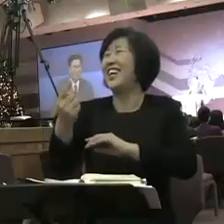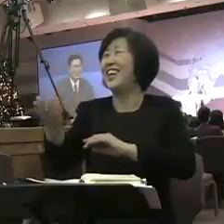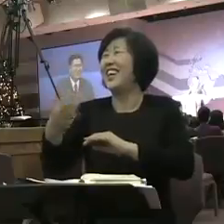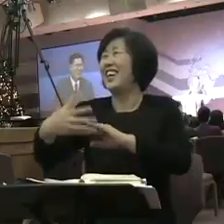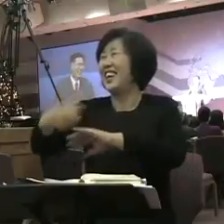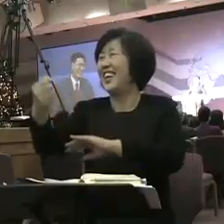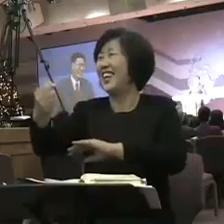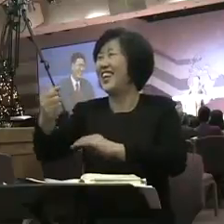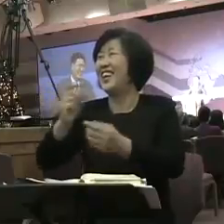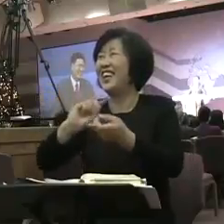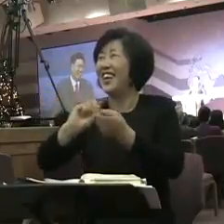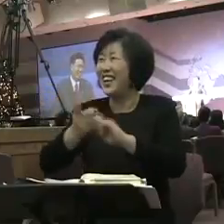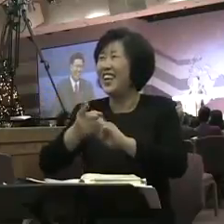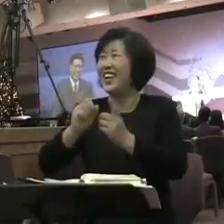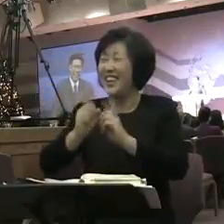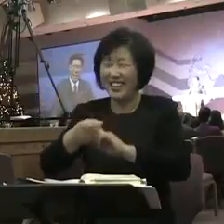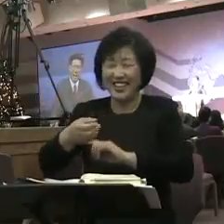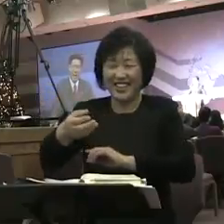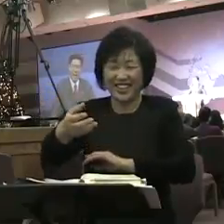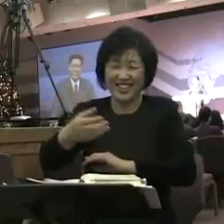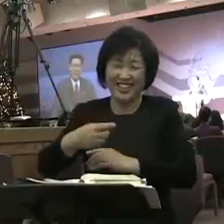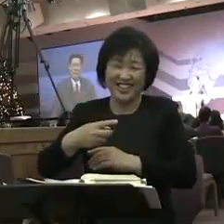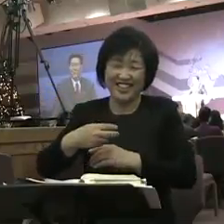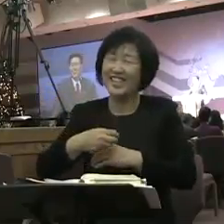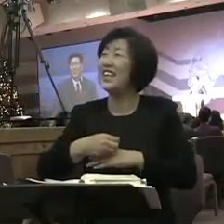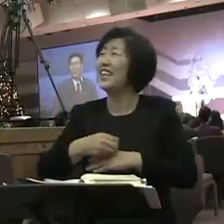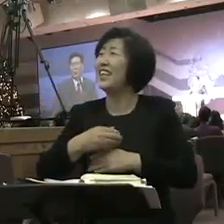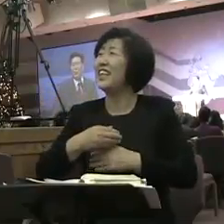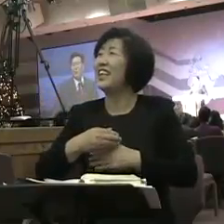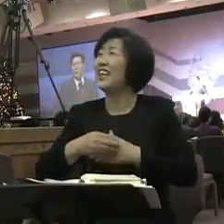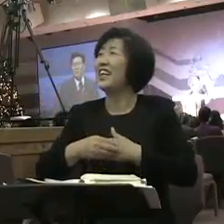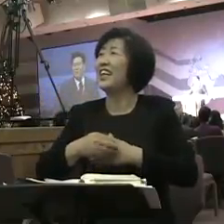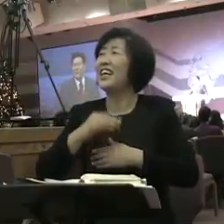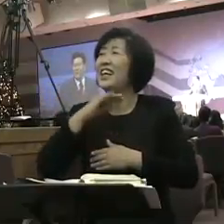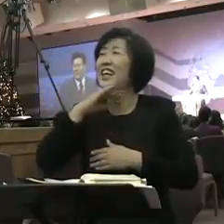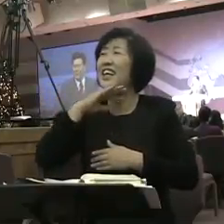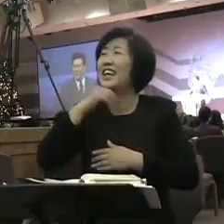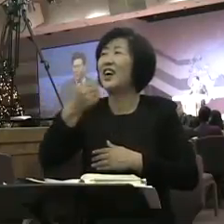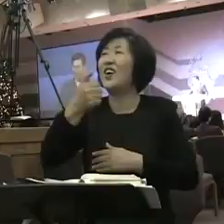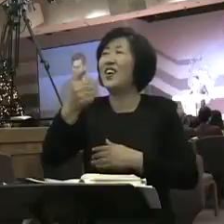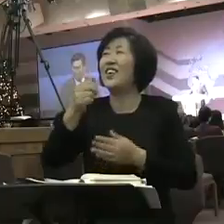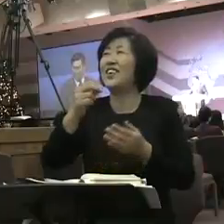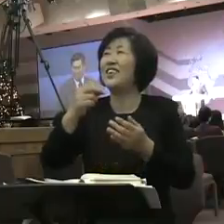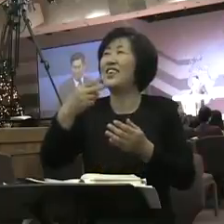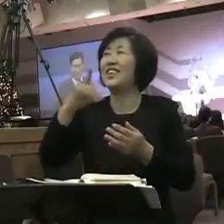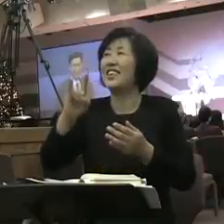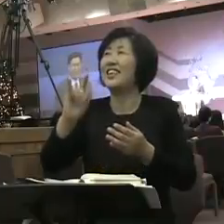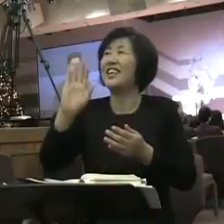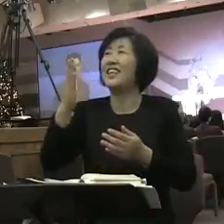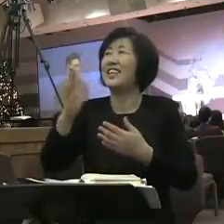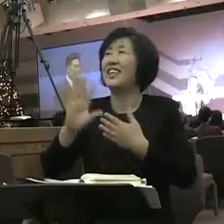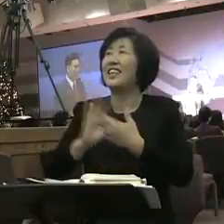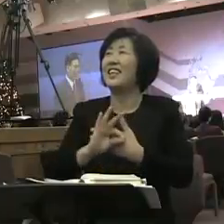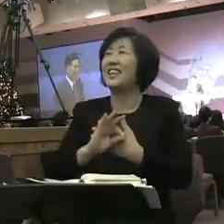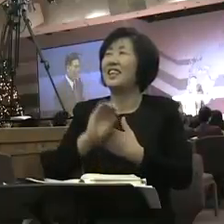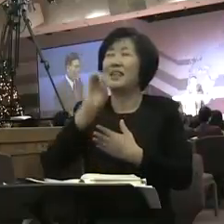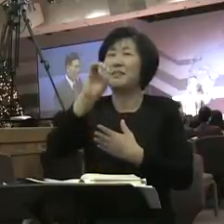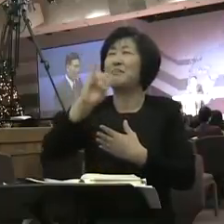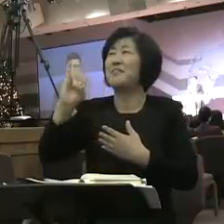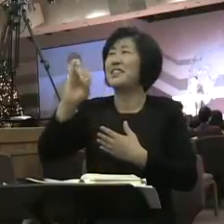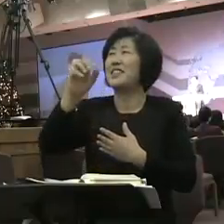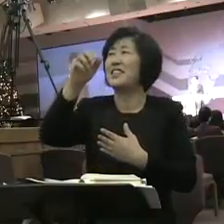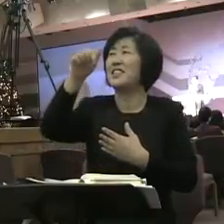떠납니다. 조금 비참해지죠. 그 다음에 여성이 50대가 되면은 피구공이